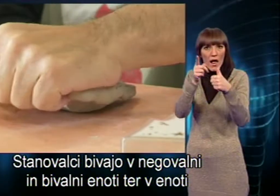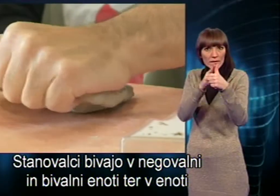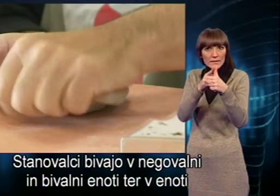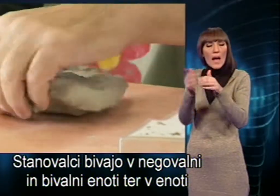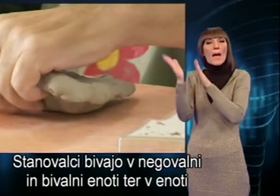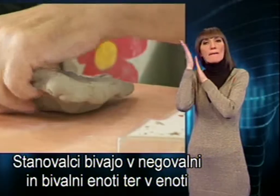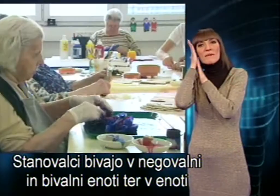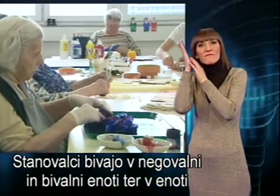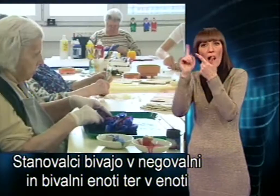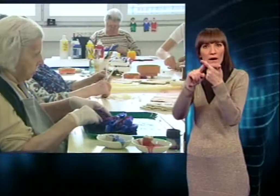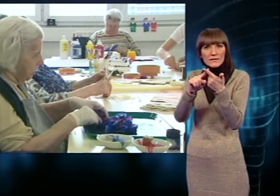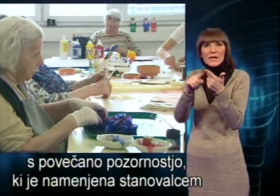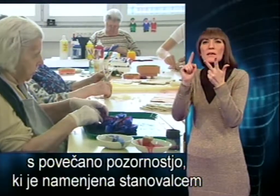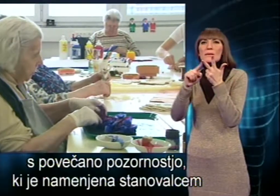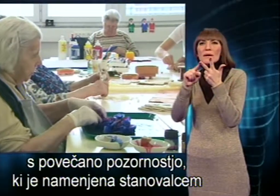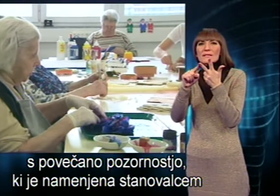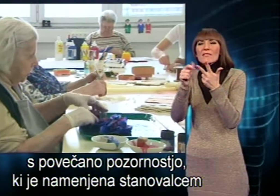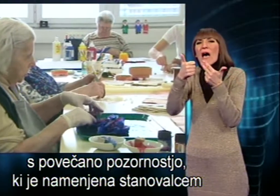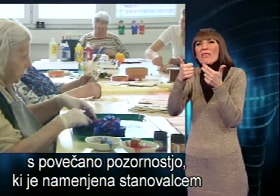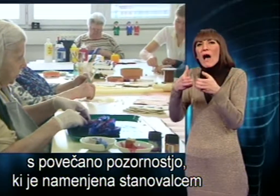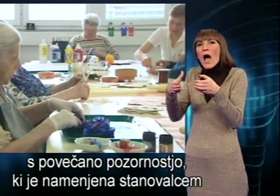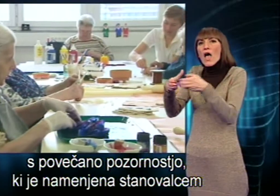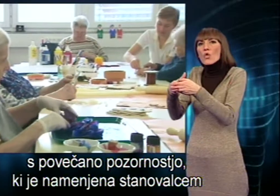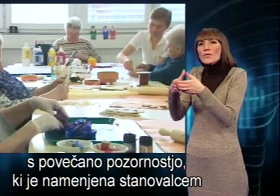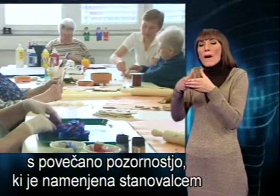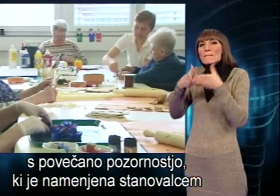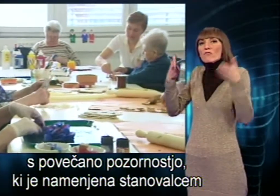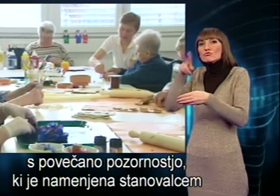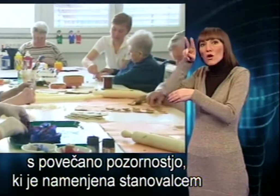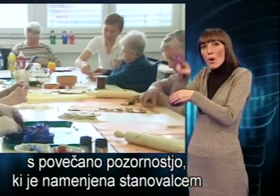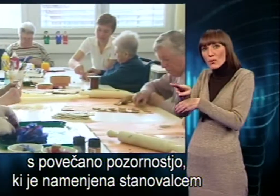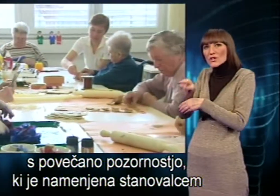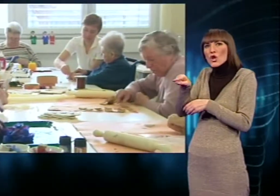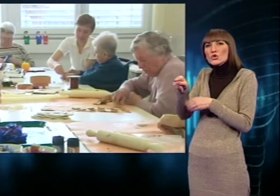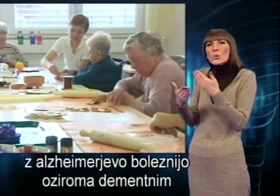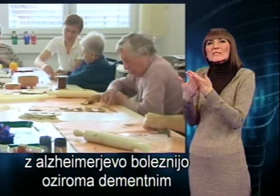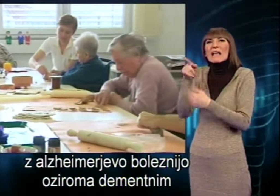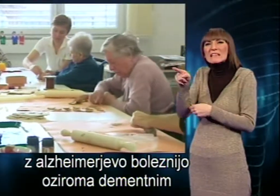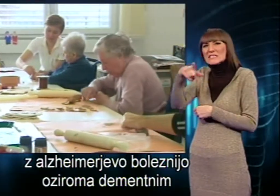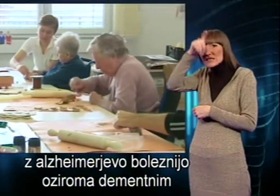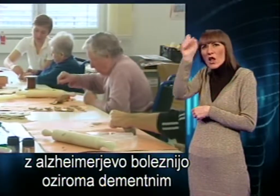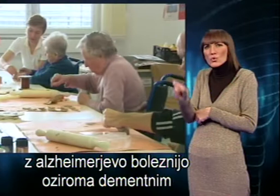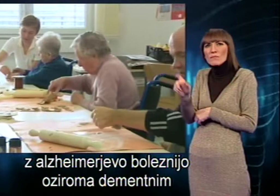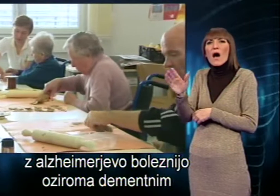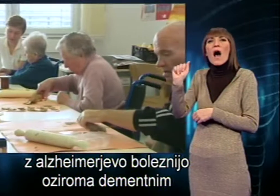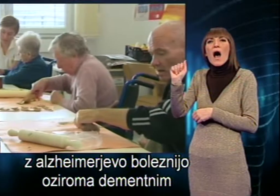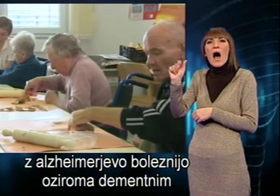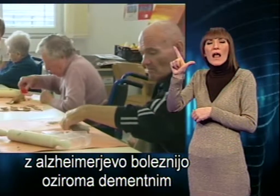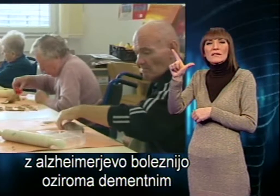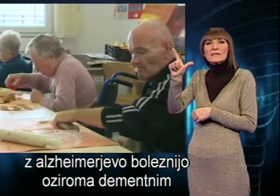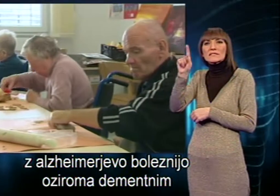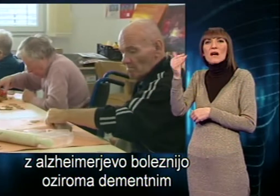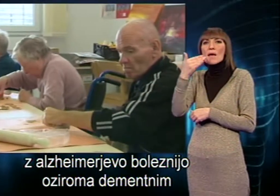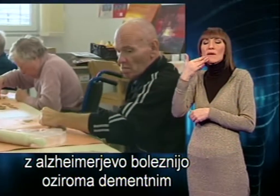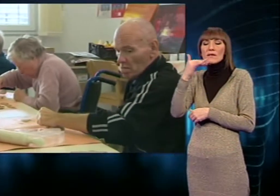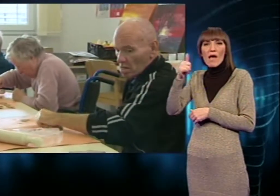enoti ter na enoti s povečano pozornostjo, ki je namenjena stanovalcem z Alzheimerjevo boleznijo